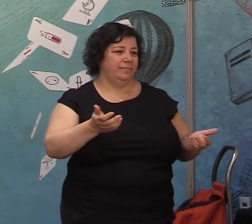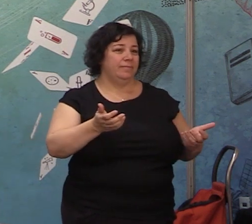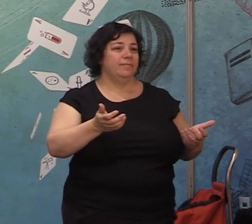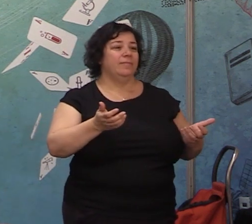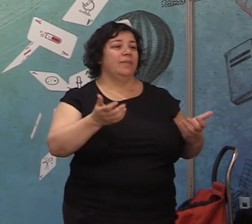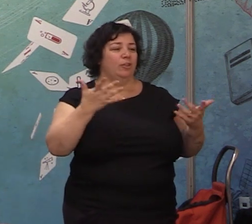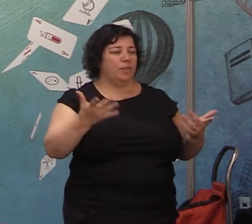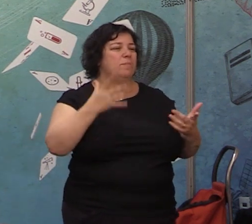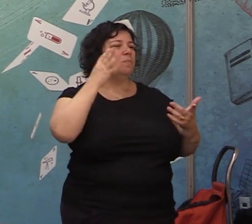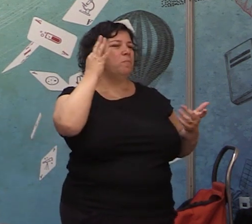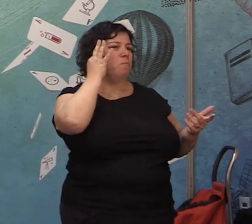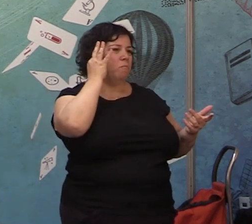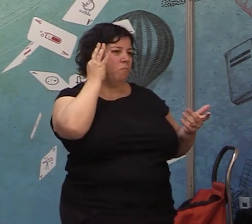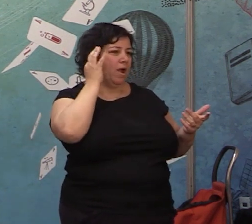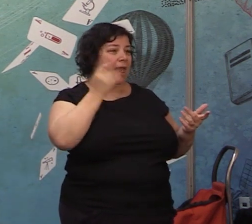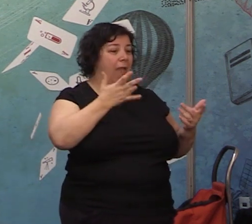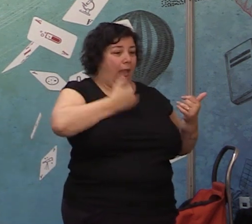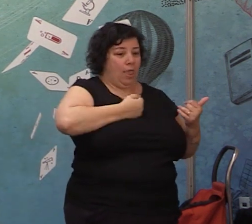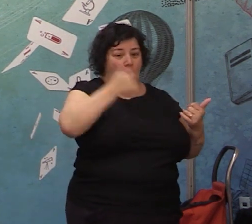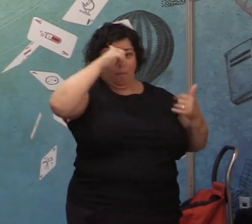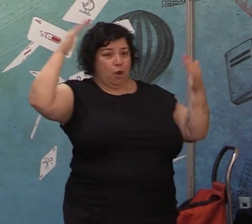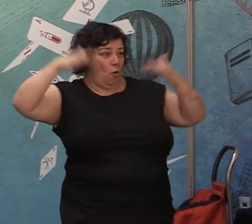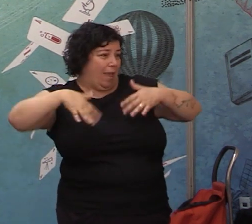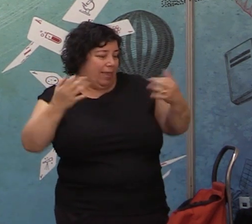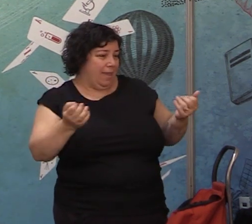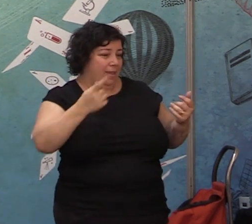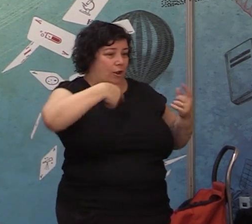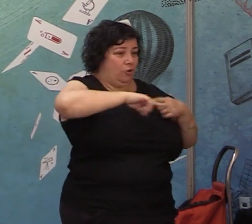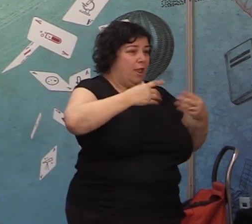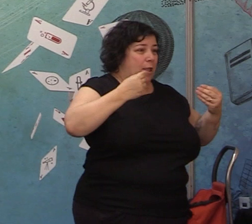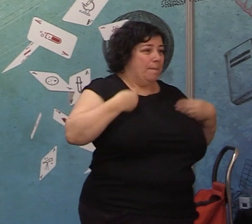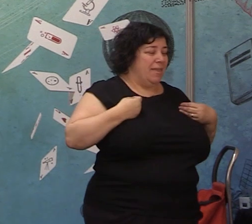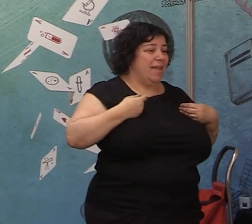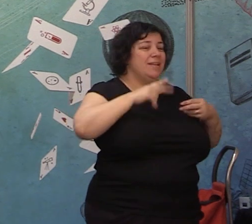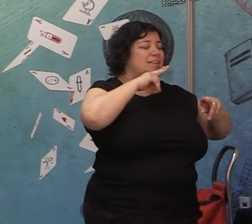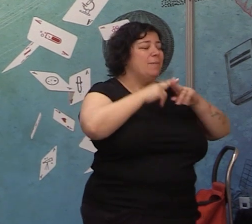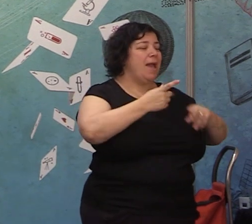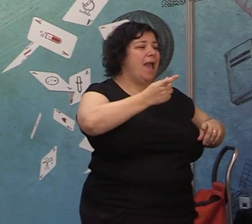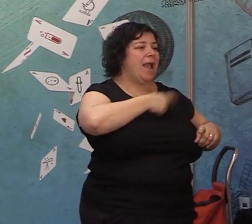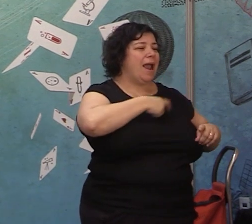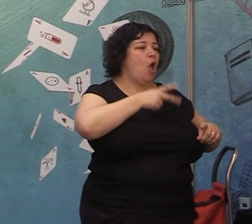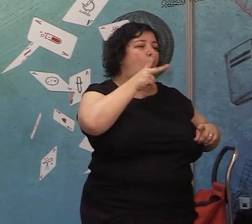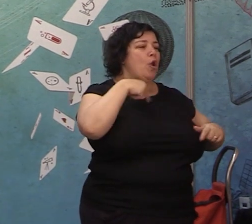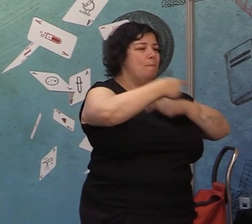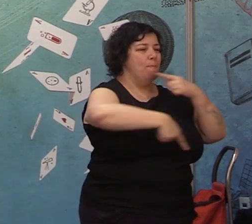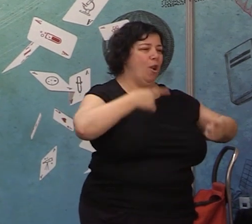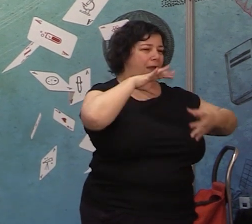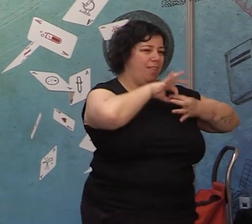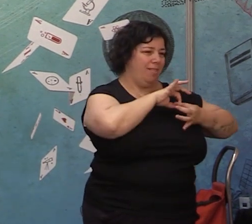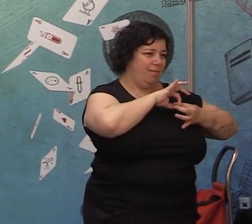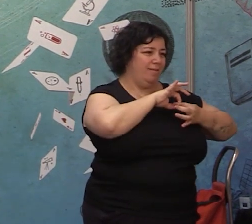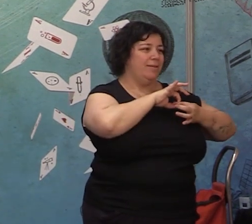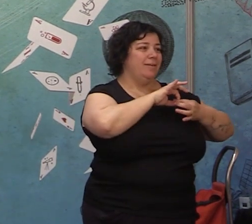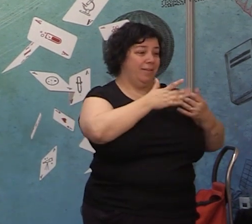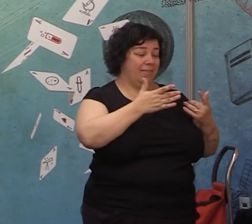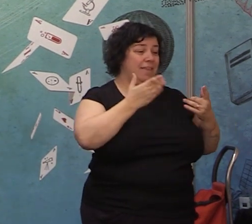¿Qué tenemos las mujeres que no tenemos los hombres? Una vida cardiohormonal. ¿Qué ocurre con esto? Pues que en